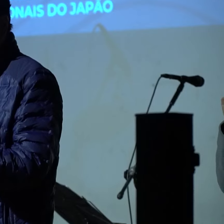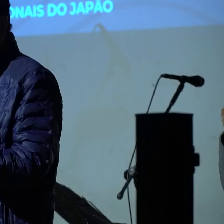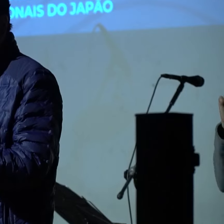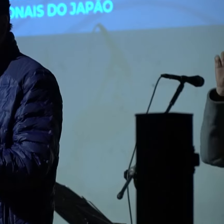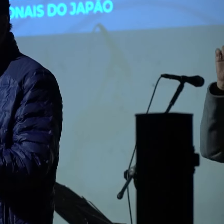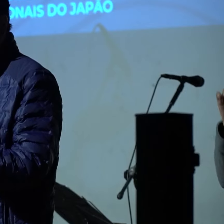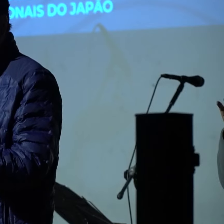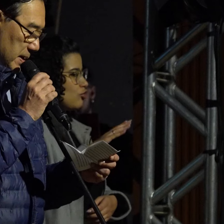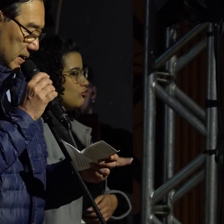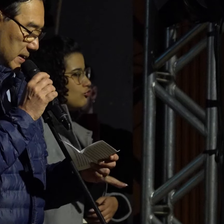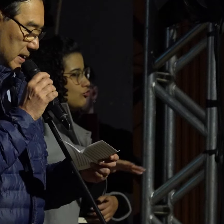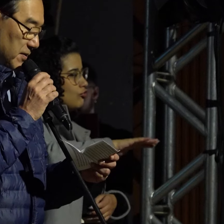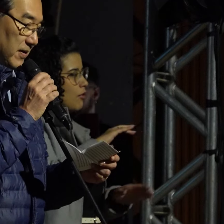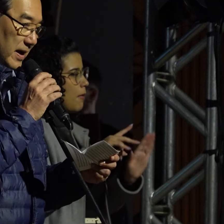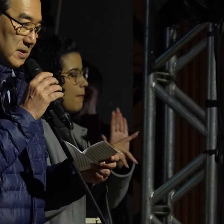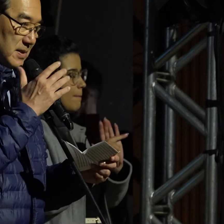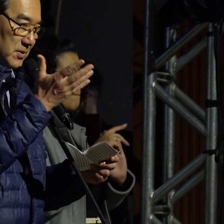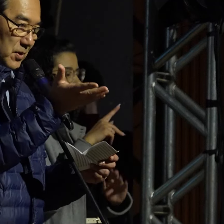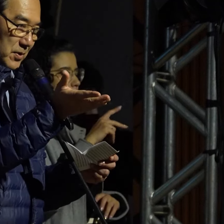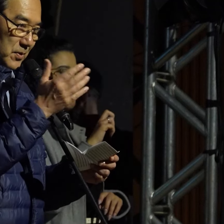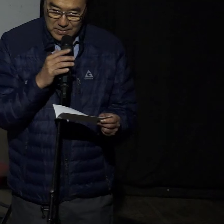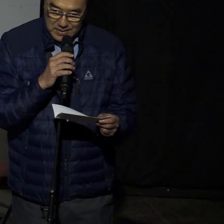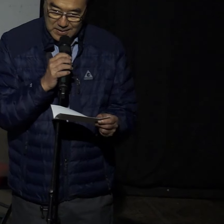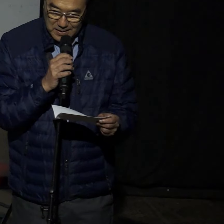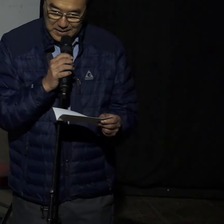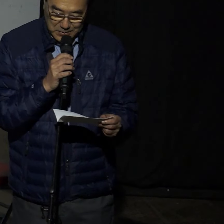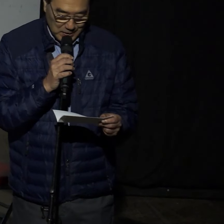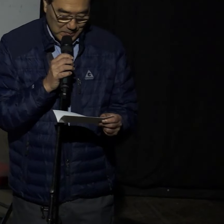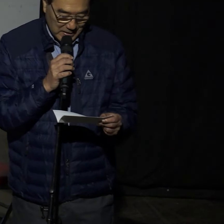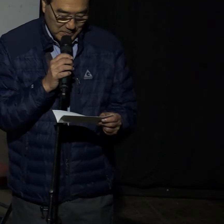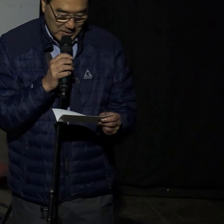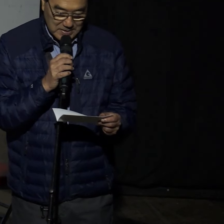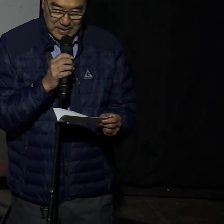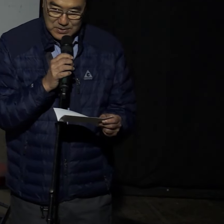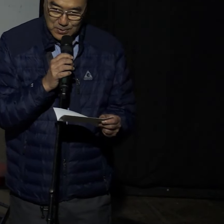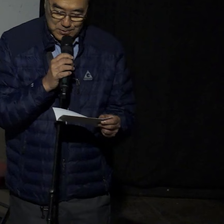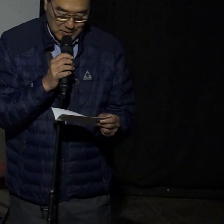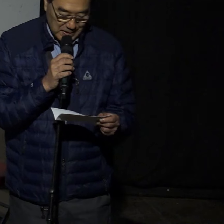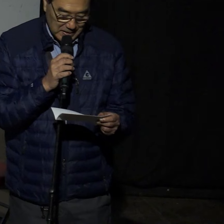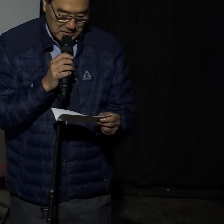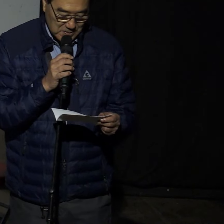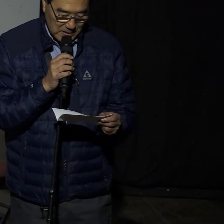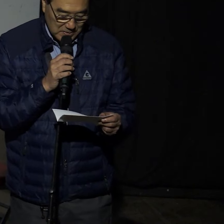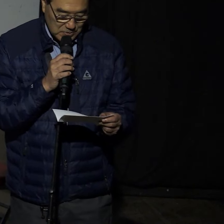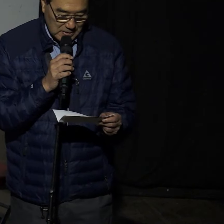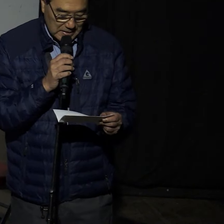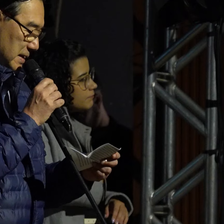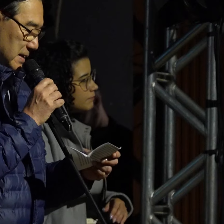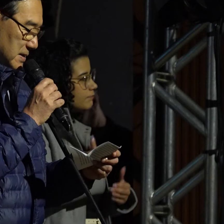diretor-geral da Penha, Canaflex, Antônio Caneco também aqui presente, nossos